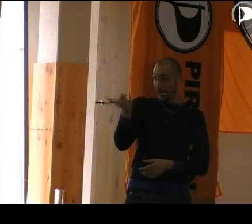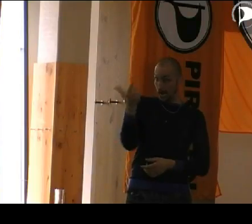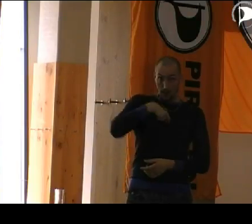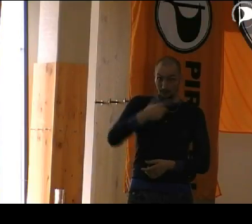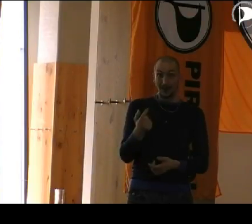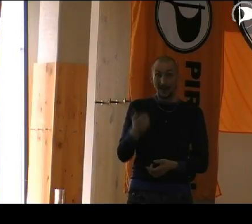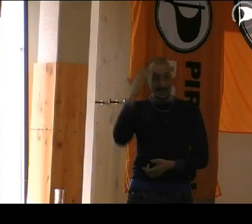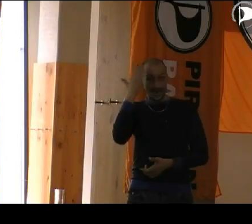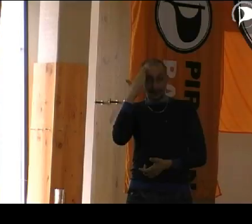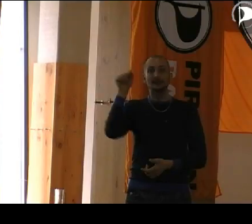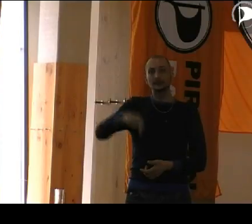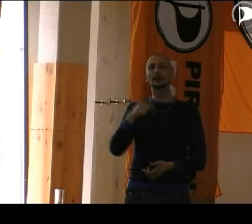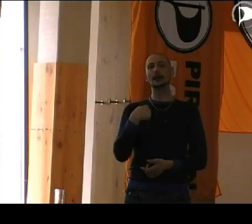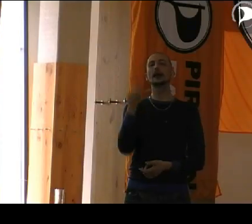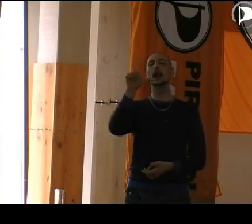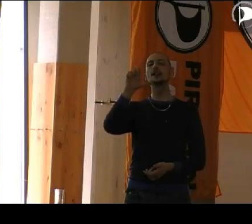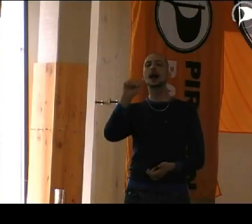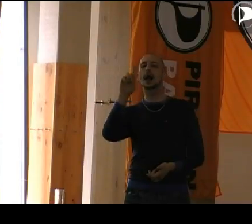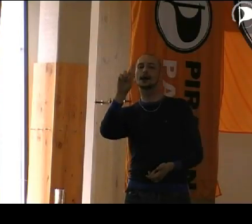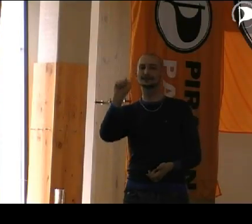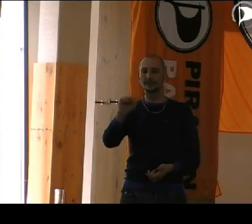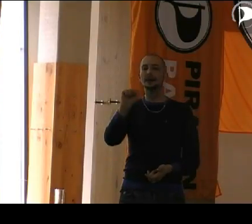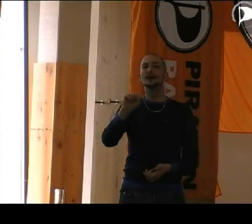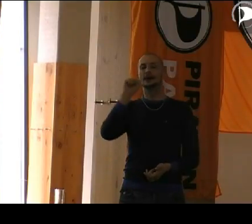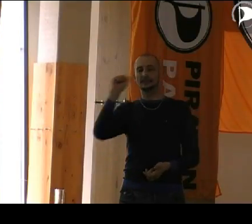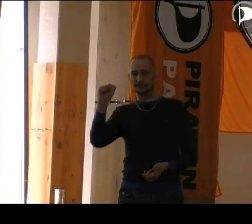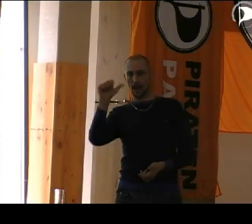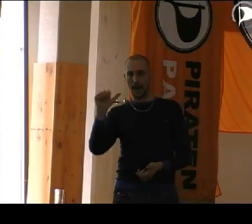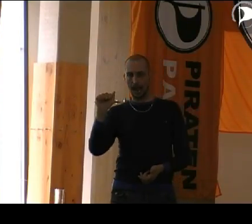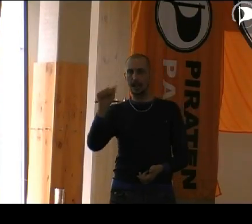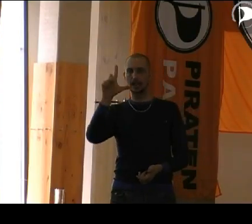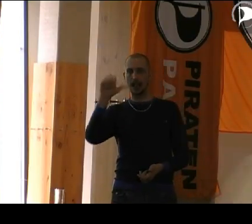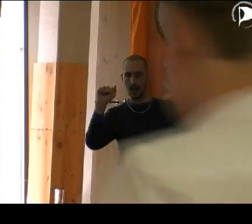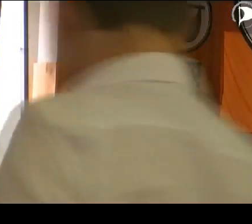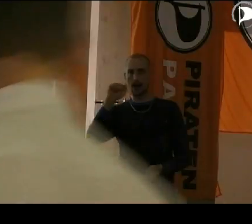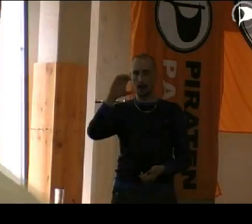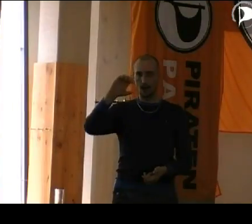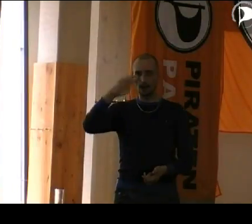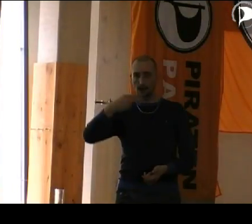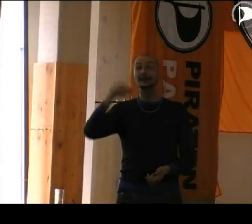mein name ist nach ballack ich bin 35 jahre jung verheiratet und habe ein so